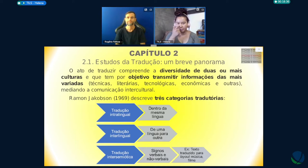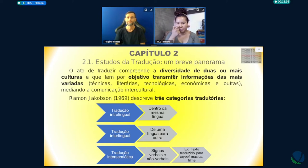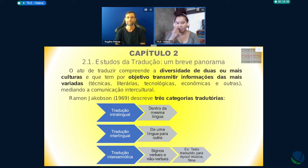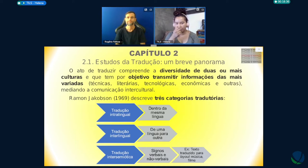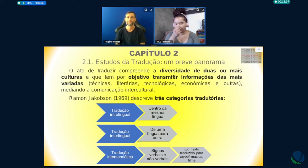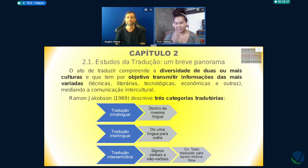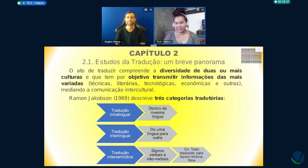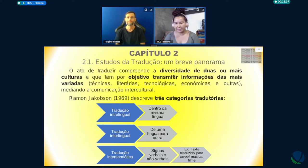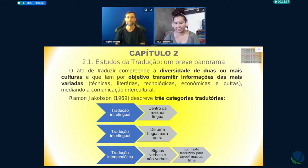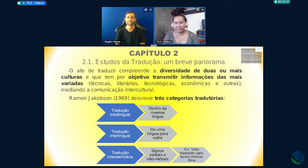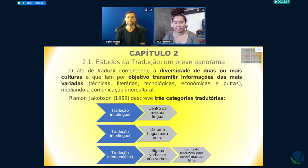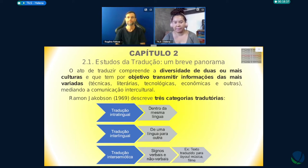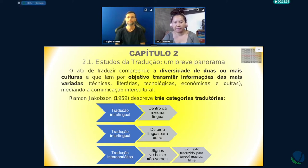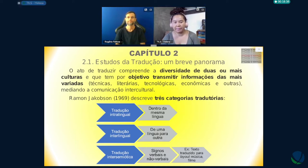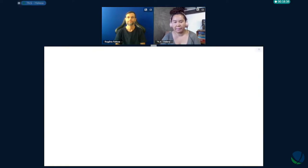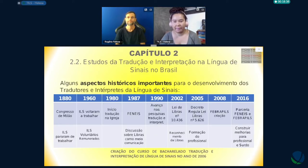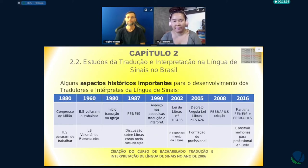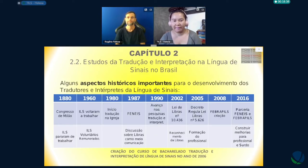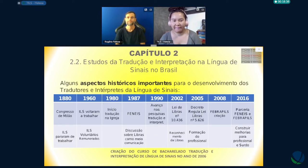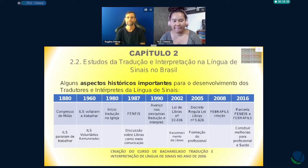tradutórios. Pode passar.